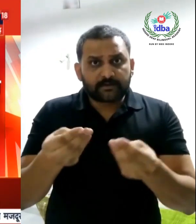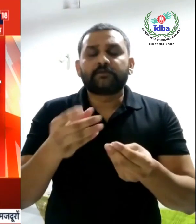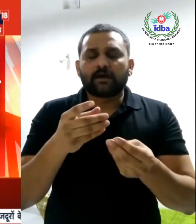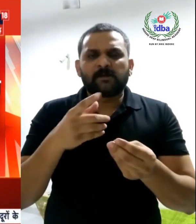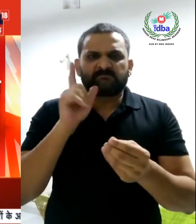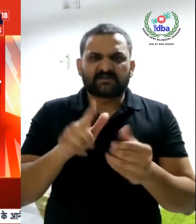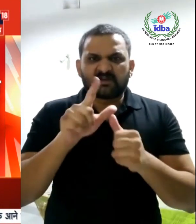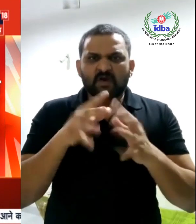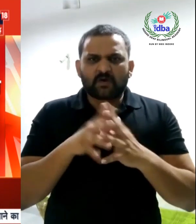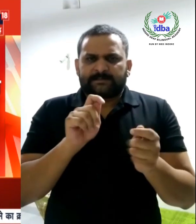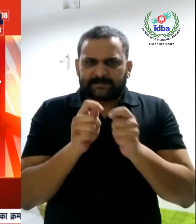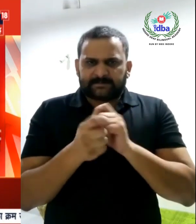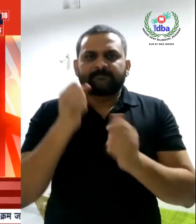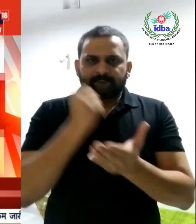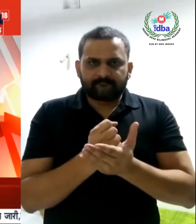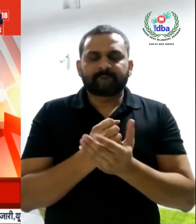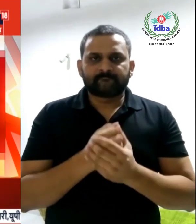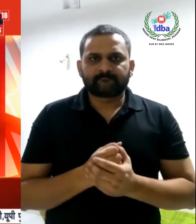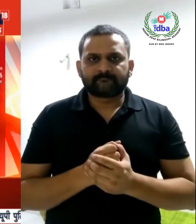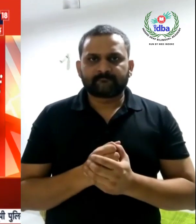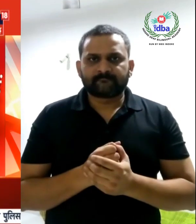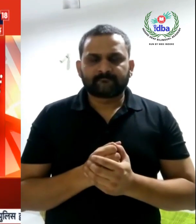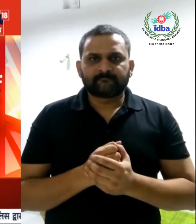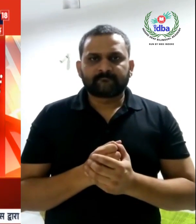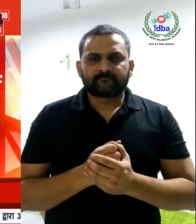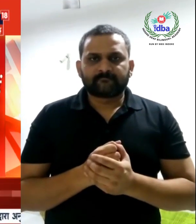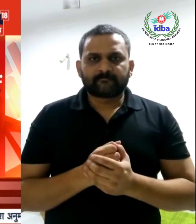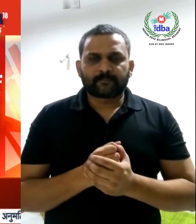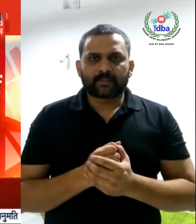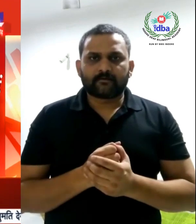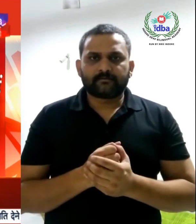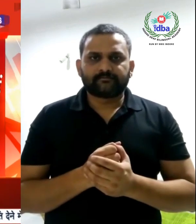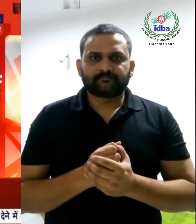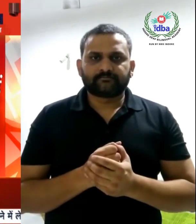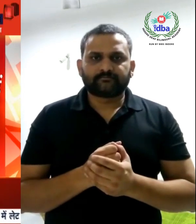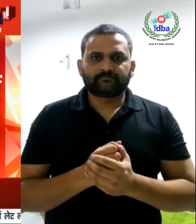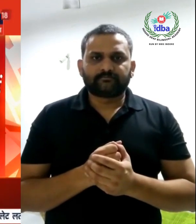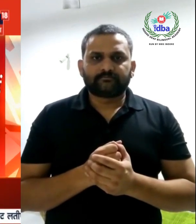जरूरी हो गए थे। लाल फीताशाही के कारण